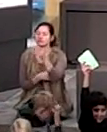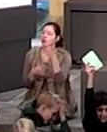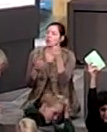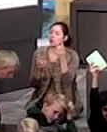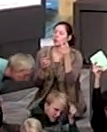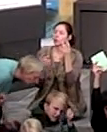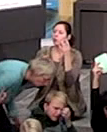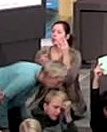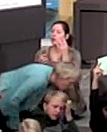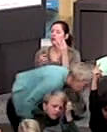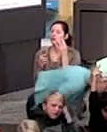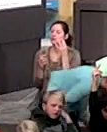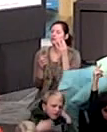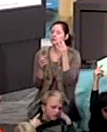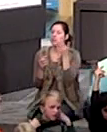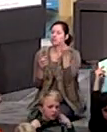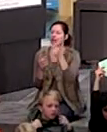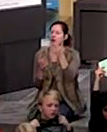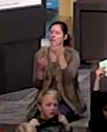met...